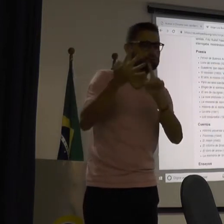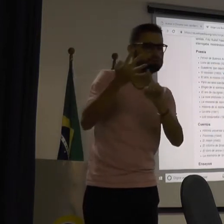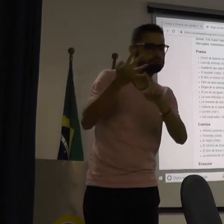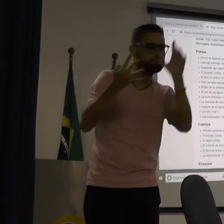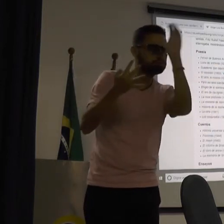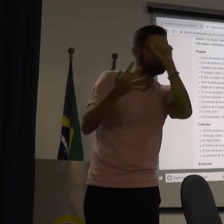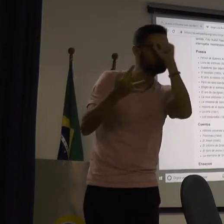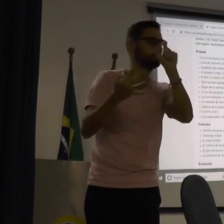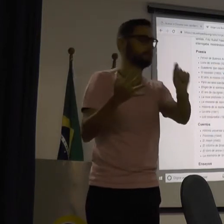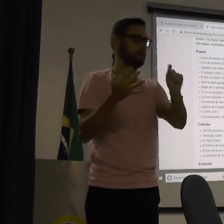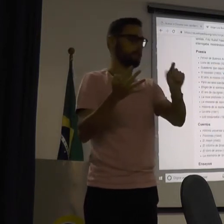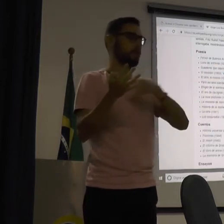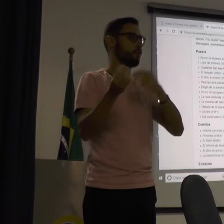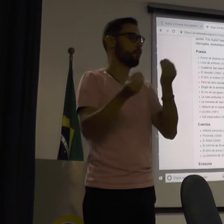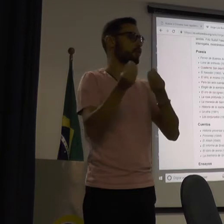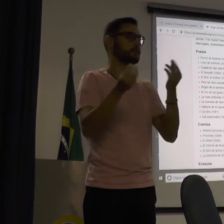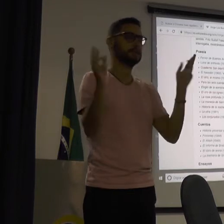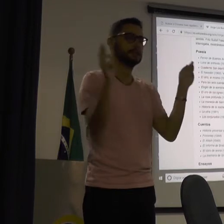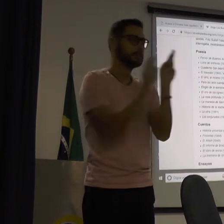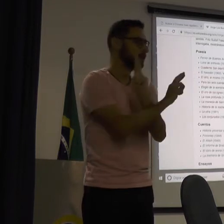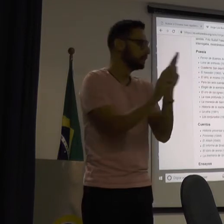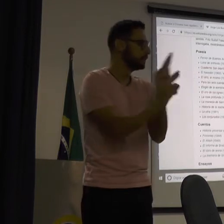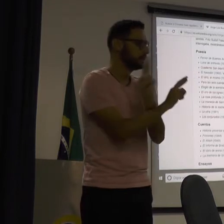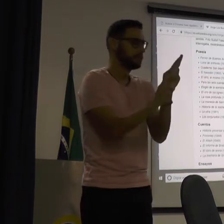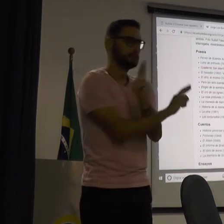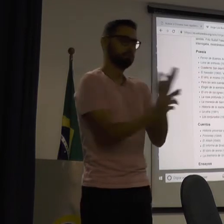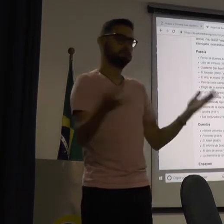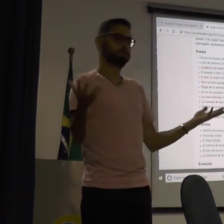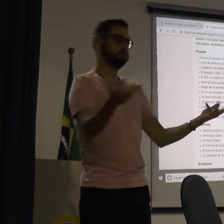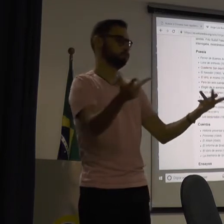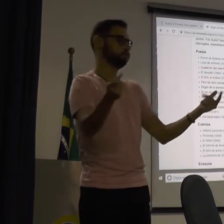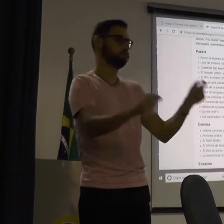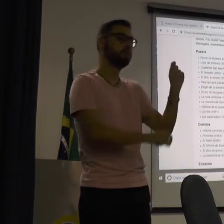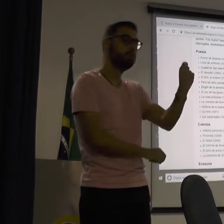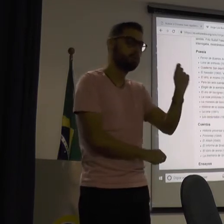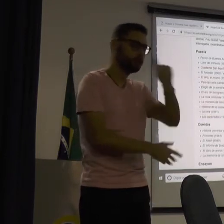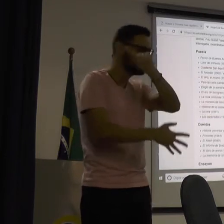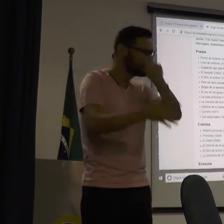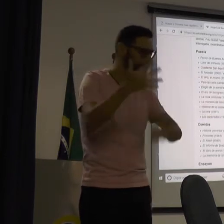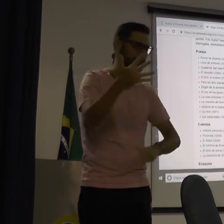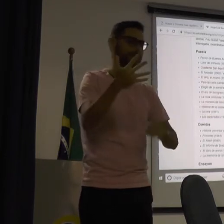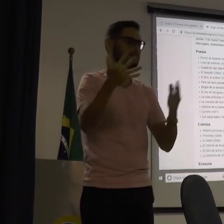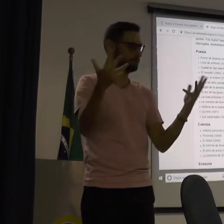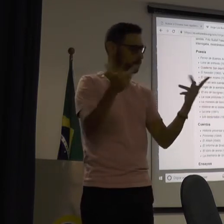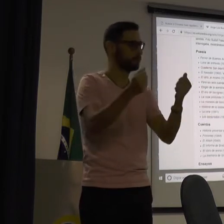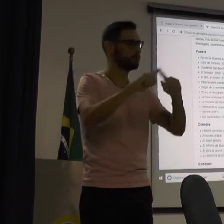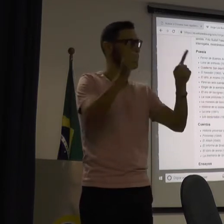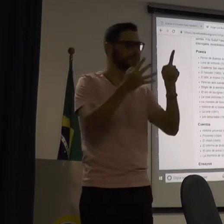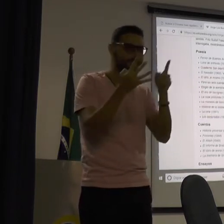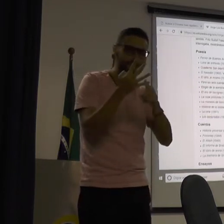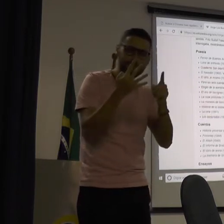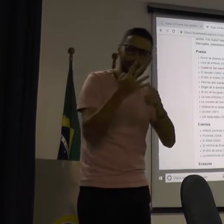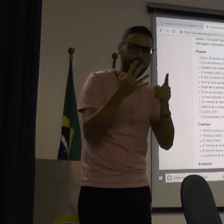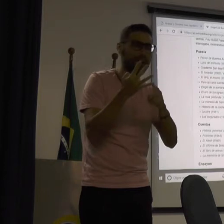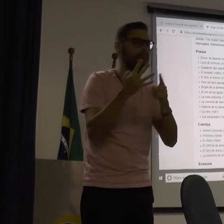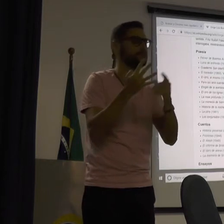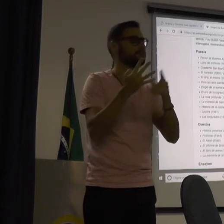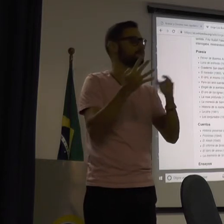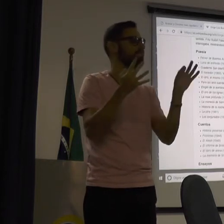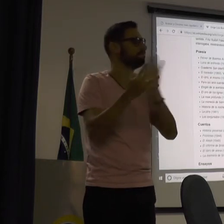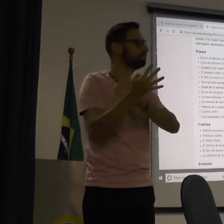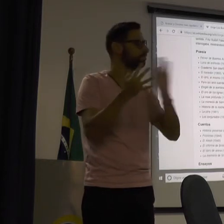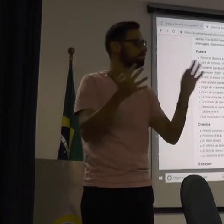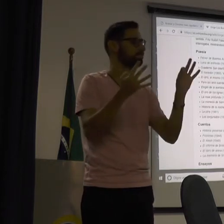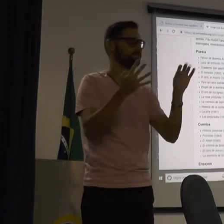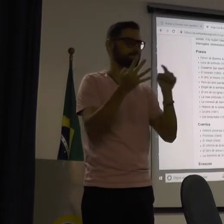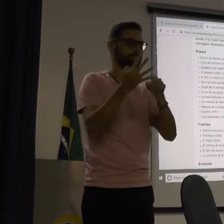é a relação, que é fantástica também. Qualquer uma dessas aqui é fantástica. Eu só vou dar uma pequena, introduzir assim rapidamente,